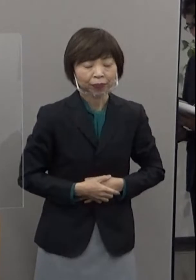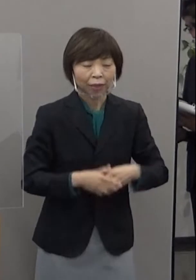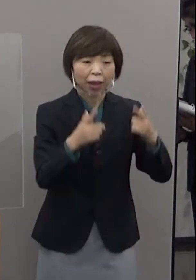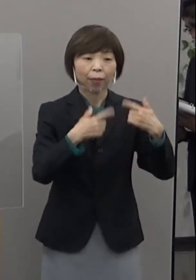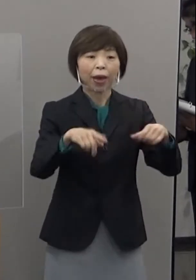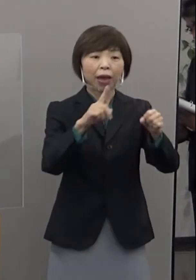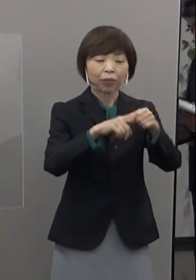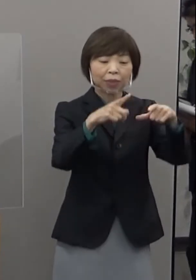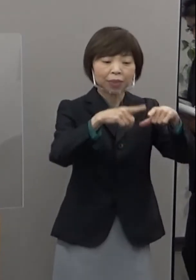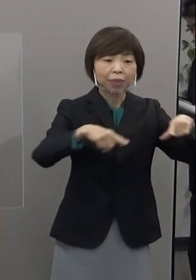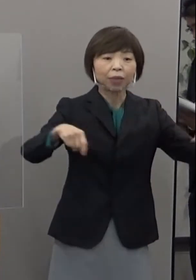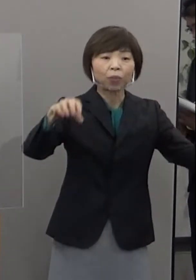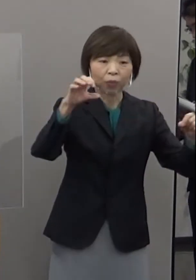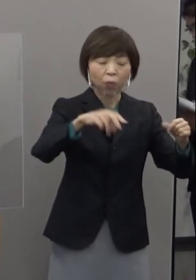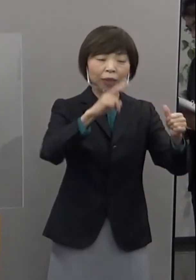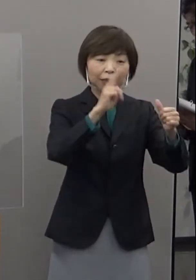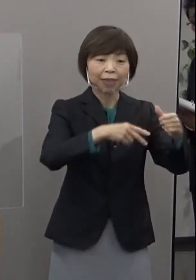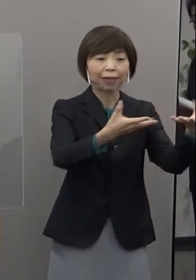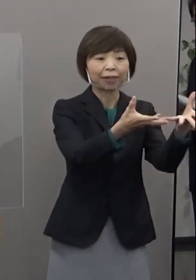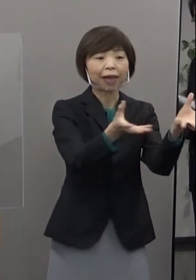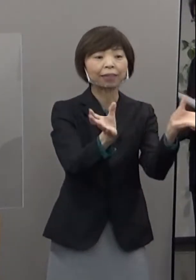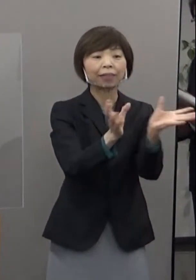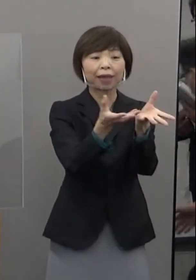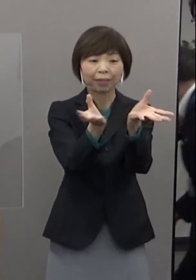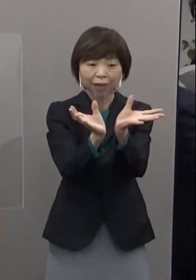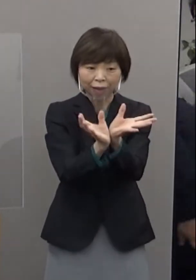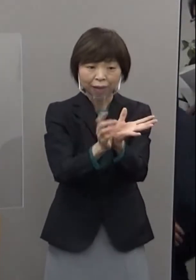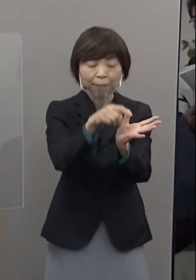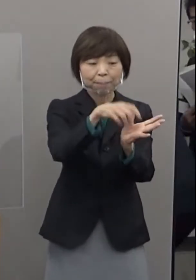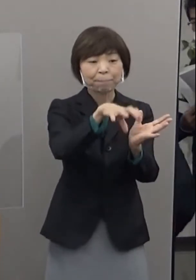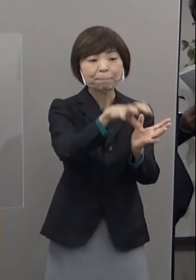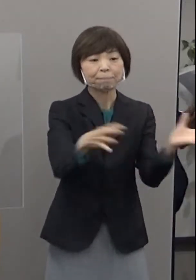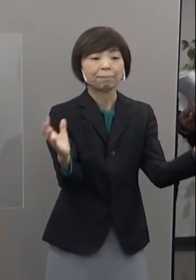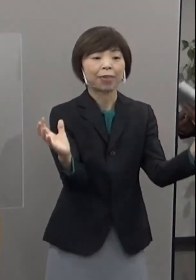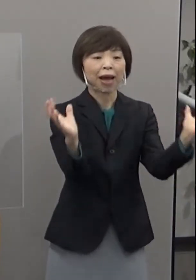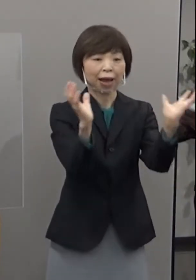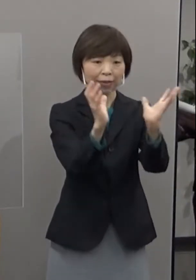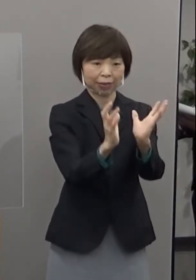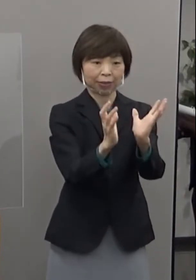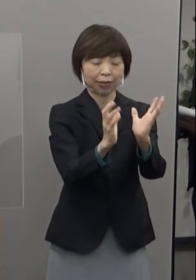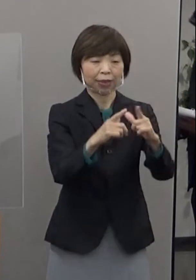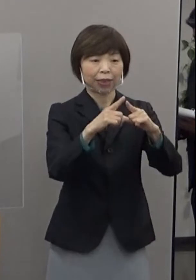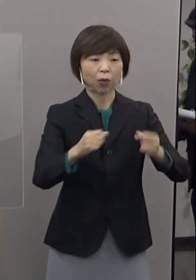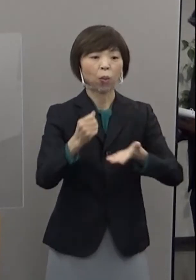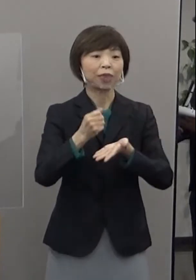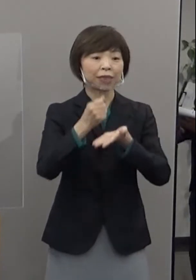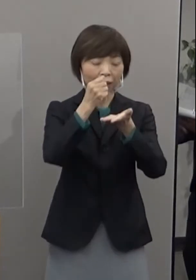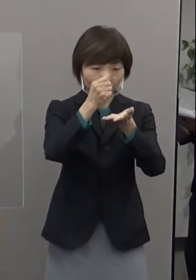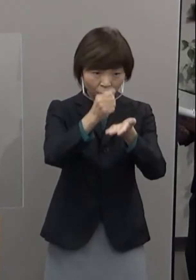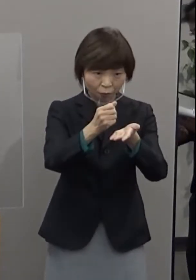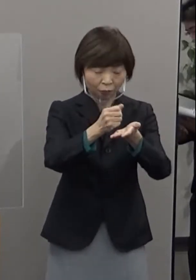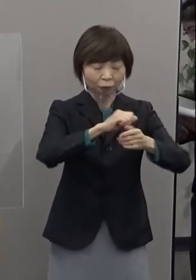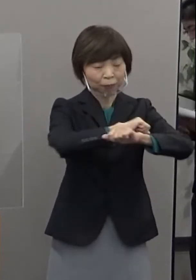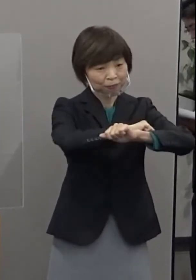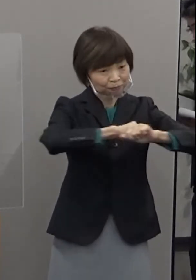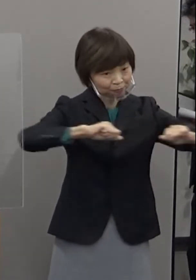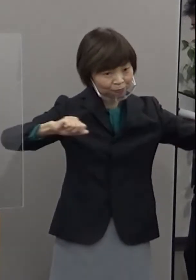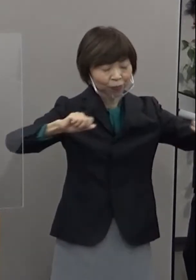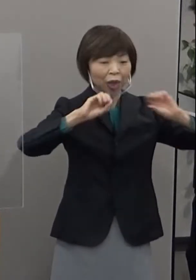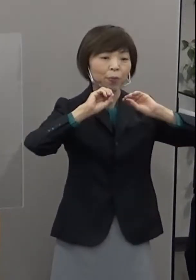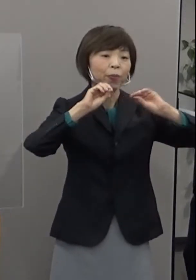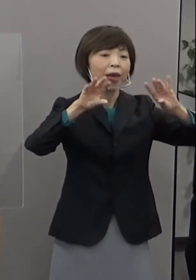毎年全国の認定された団体が一堂に会し、日本遺産を盛大に PR